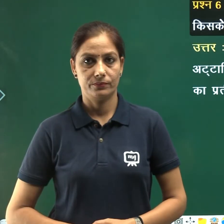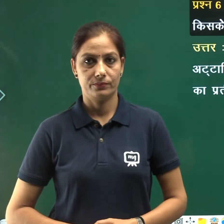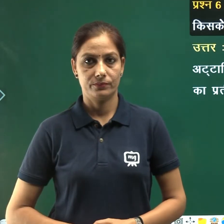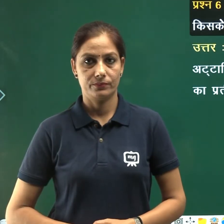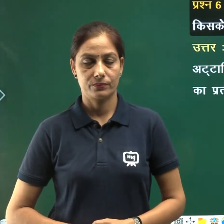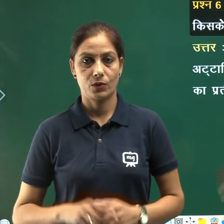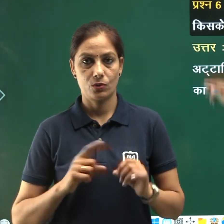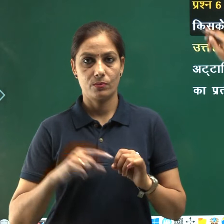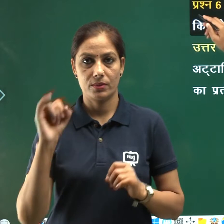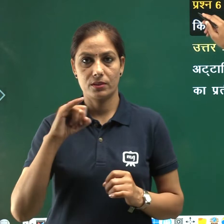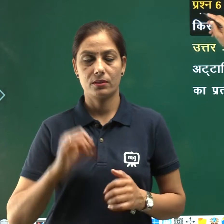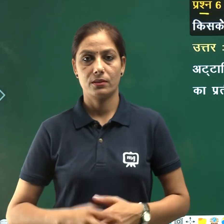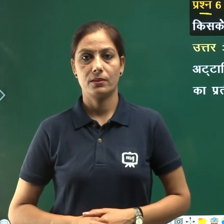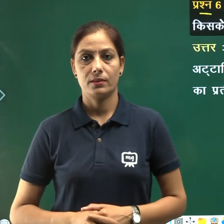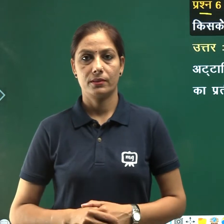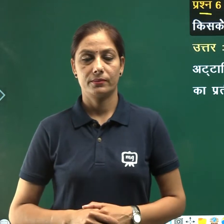प्रश्न 6,